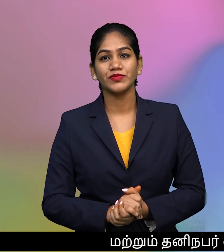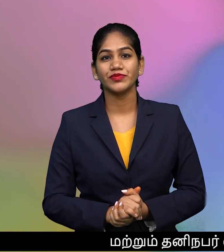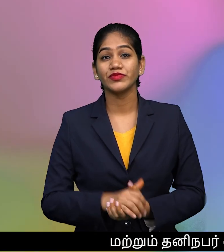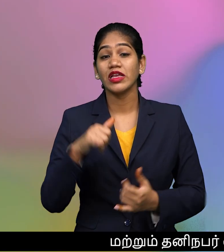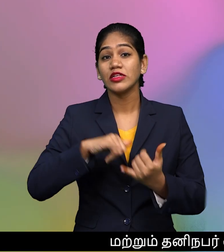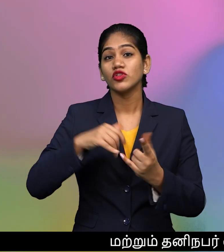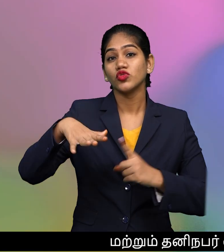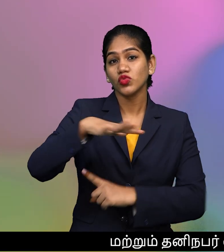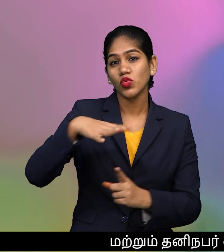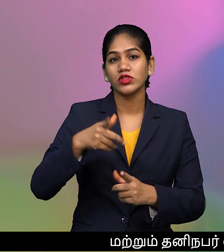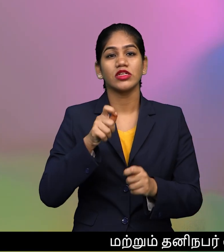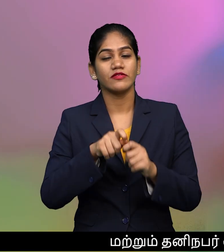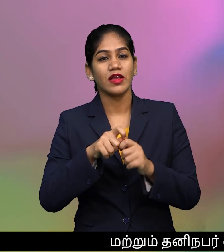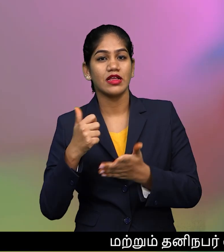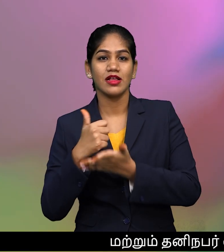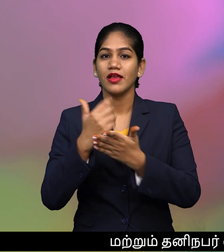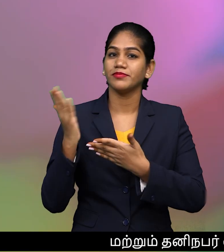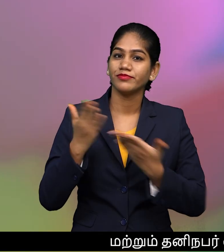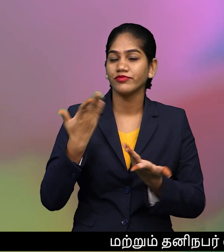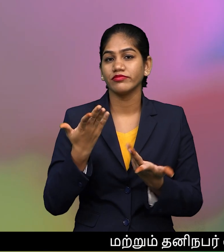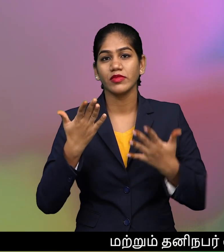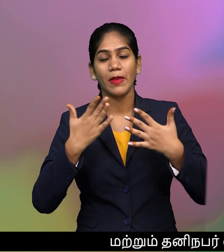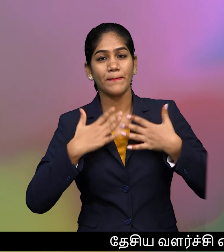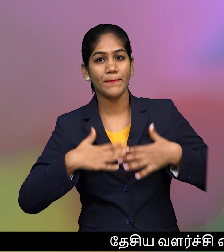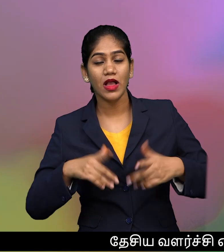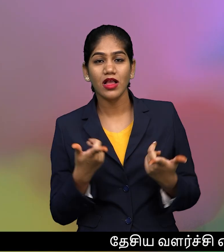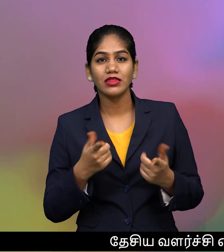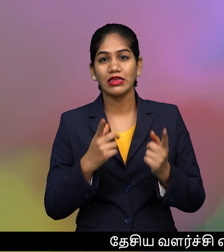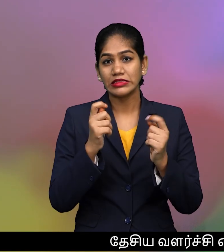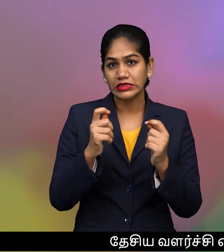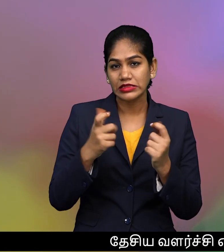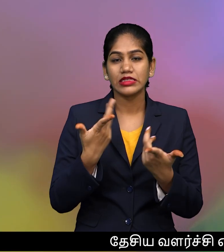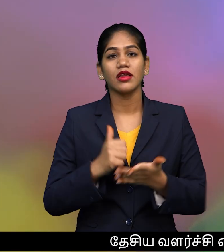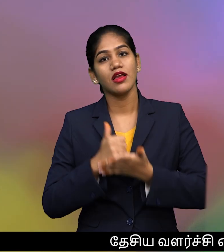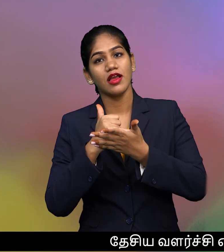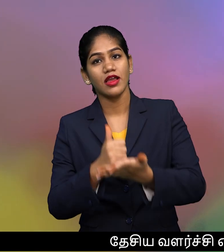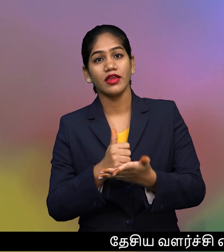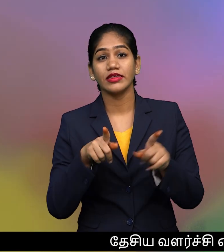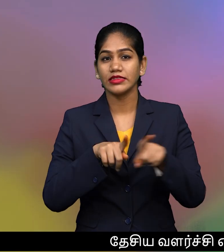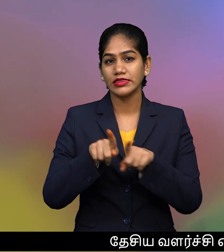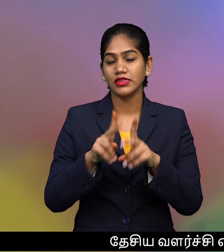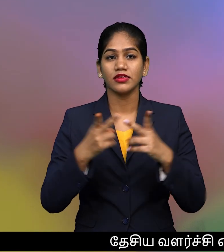மற்றும் தனிநபர் வருமான அதிகரிப்புடன் தேசிய வளர்ச்சி என்று குறிப்பிடப்படுகிறது.